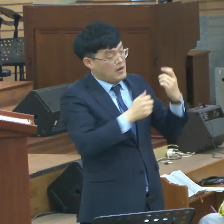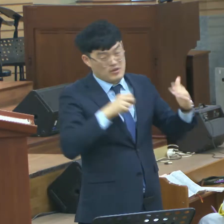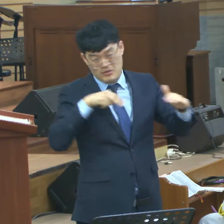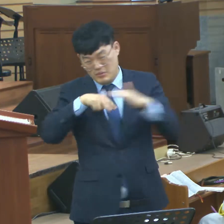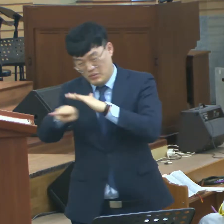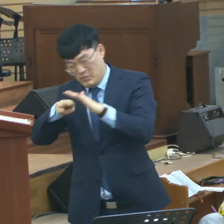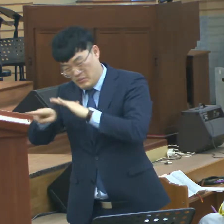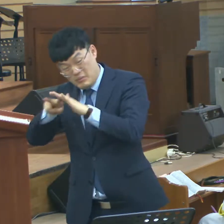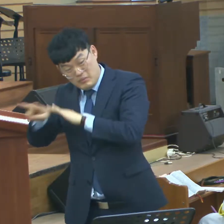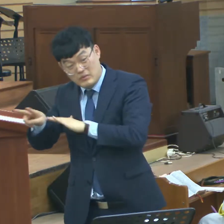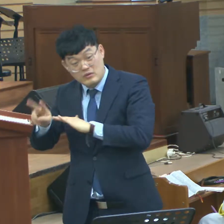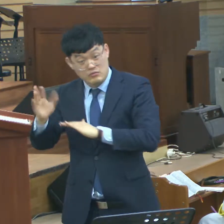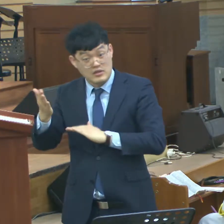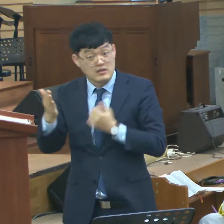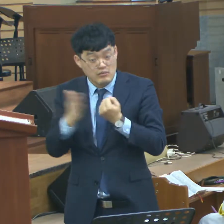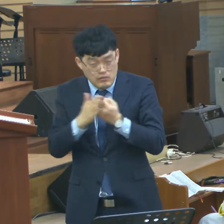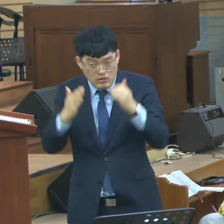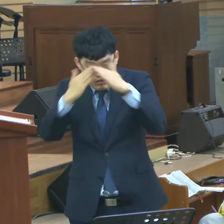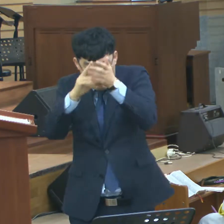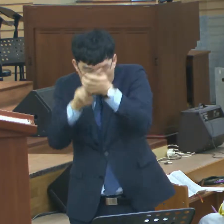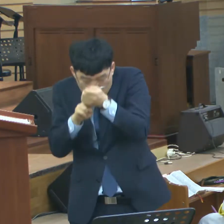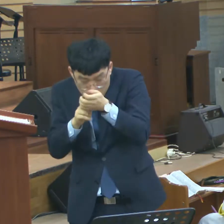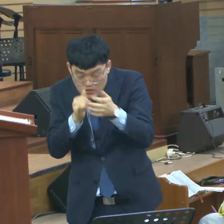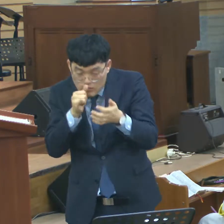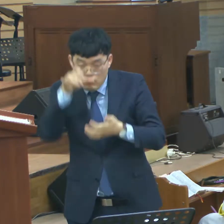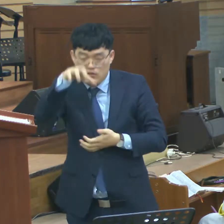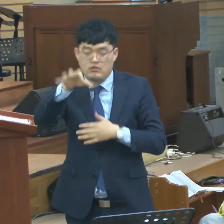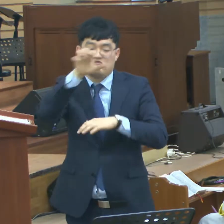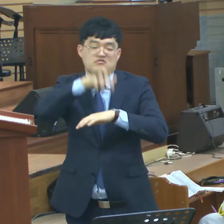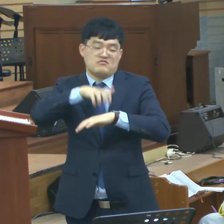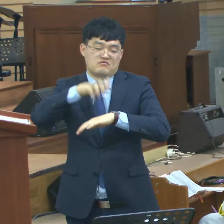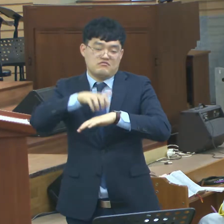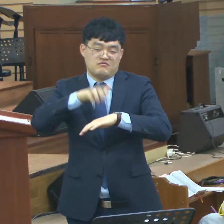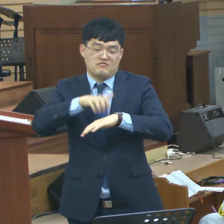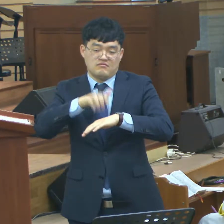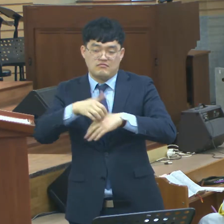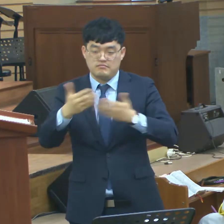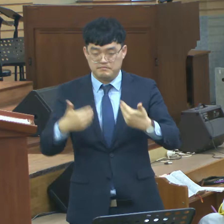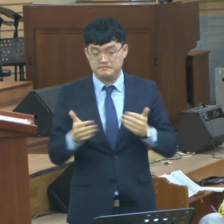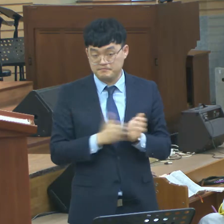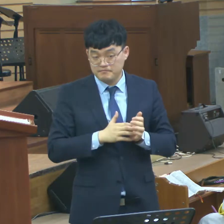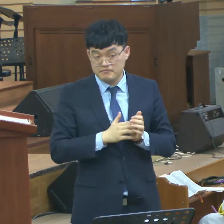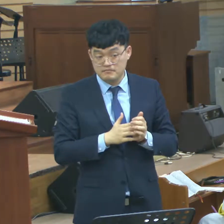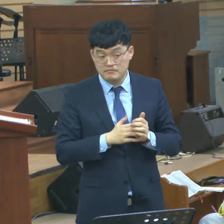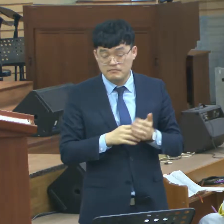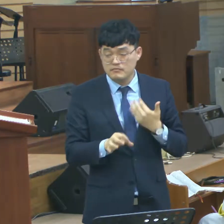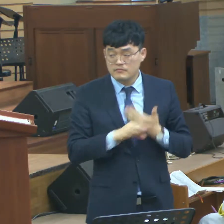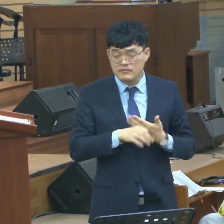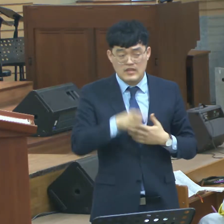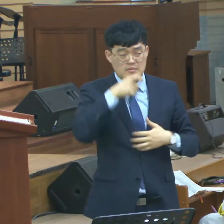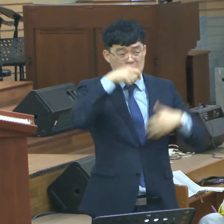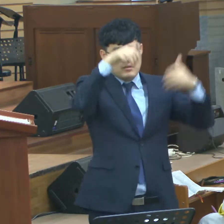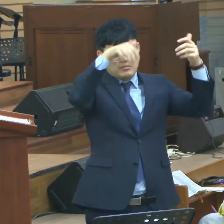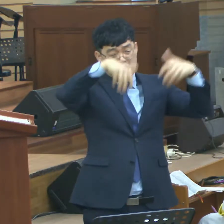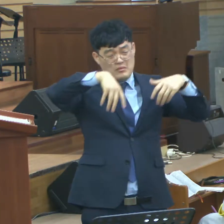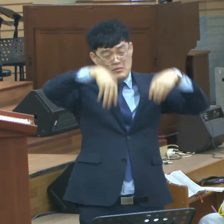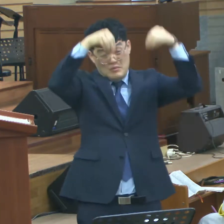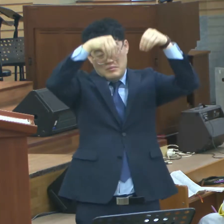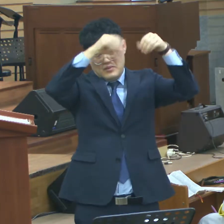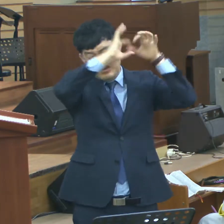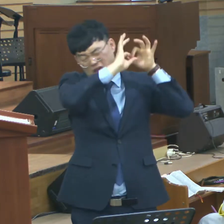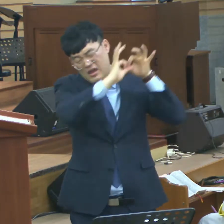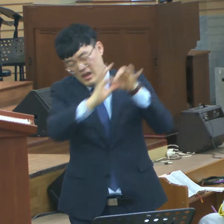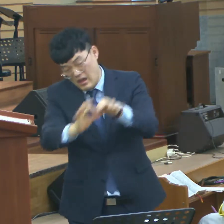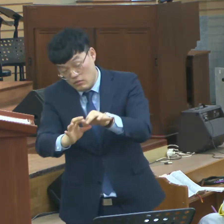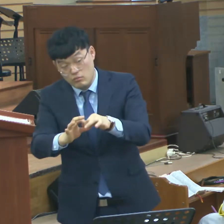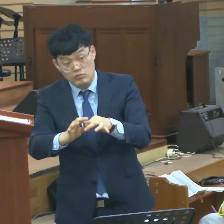거죠. 그 속에서 엘리야가 훈련을 받아요. 그러면 계속 이 기근이 계속 되는 동안에는 양식이 계속